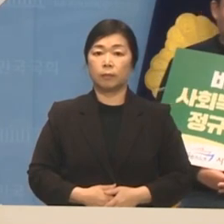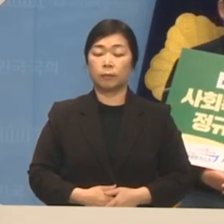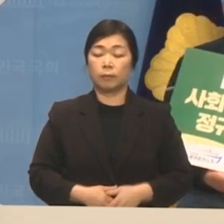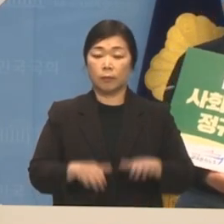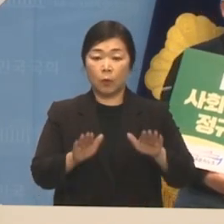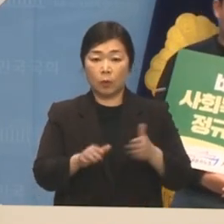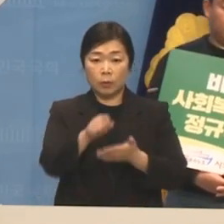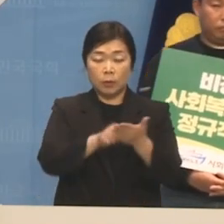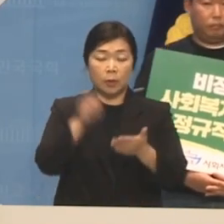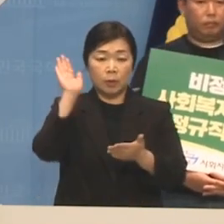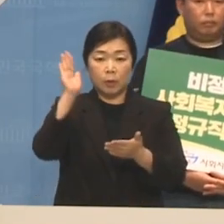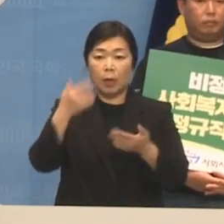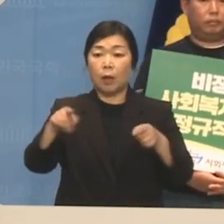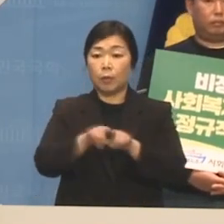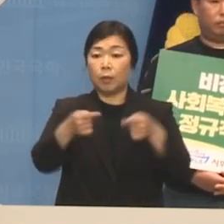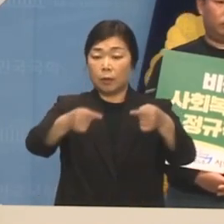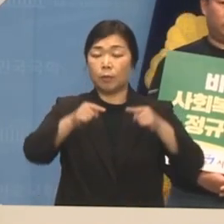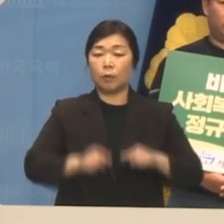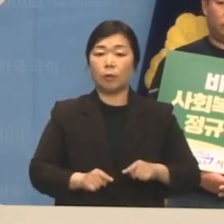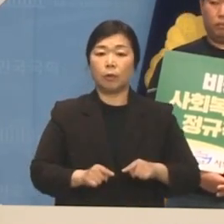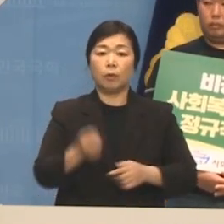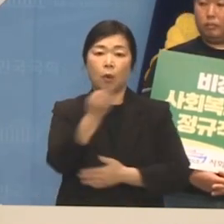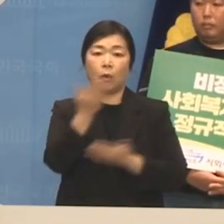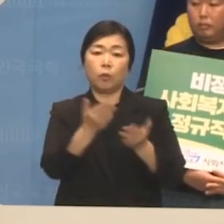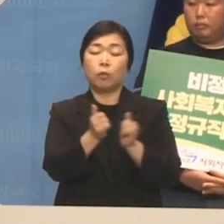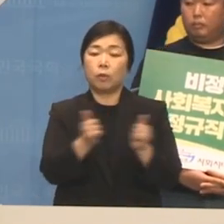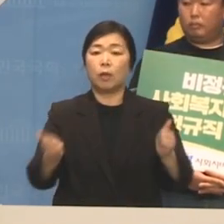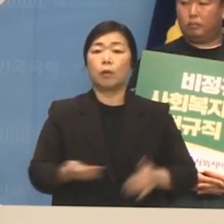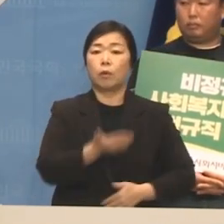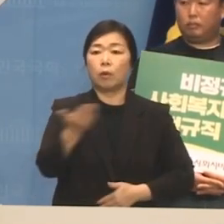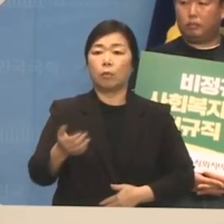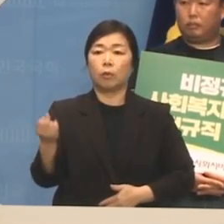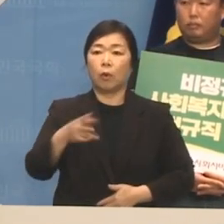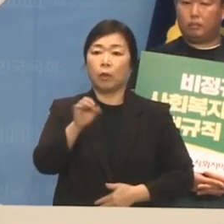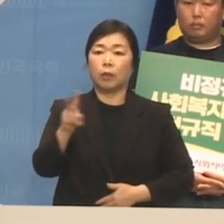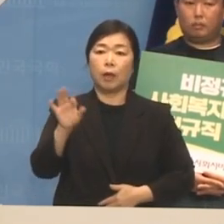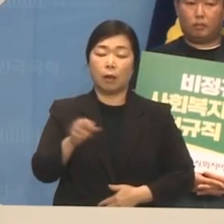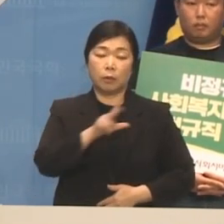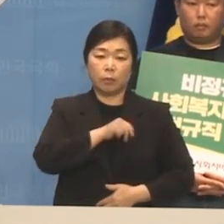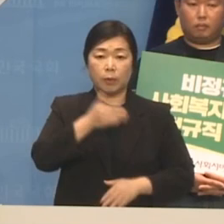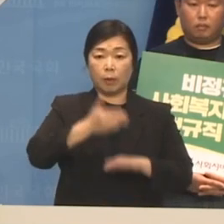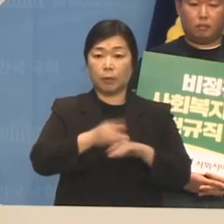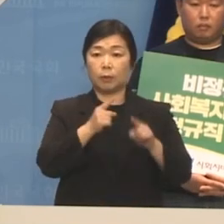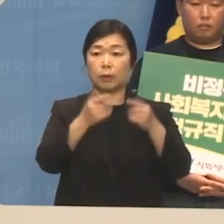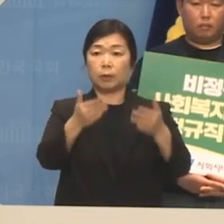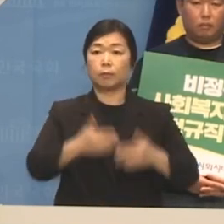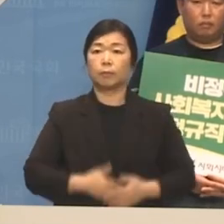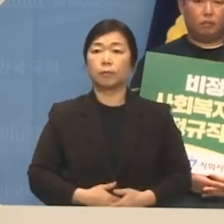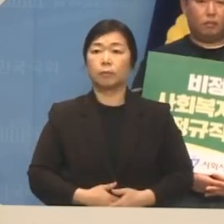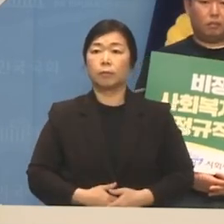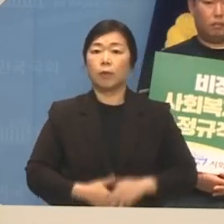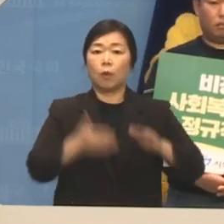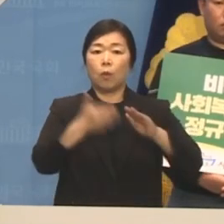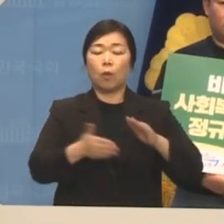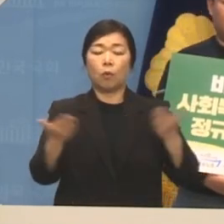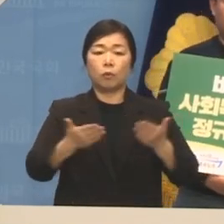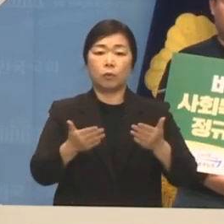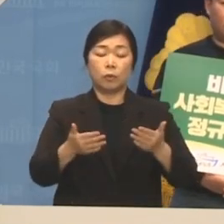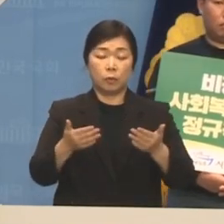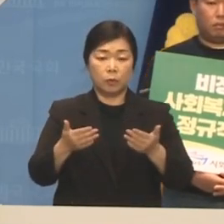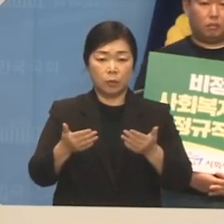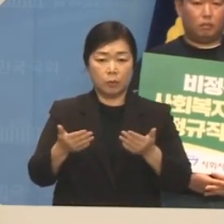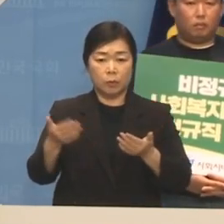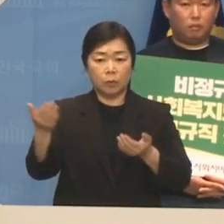오늘 기자회견에 함께해 주신 언론노동자 여러분 그리고 양경규 의원께 감사의 인사를 먼저 전합니다. 공공운수노조